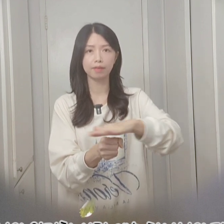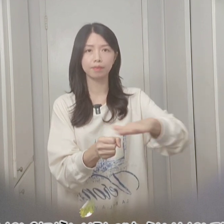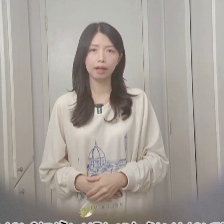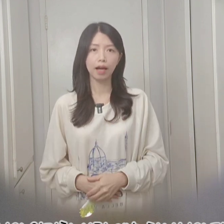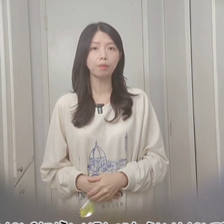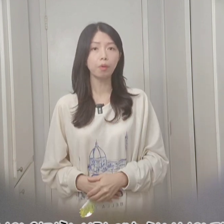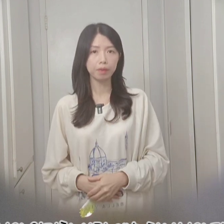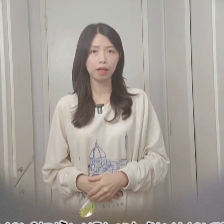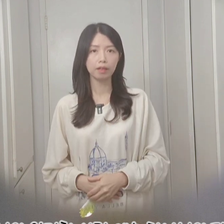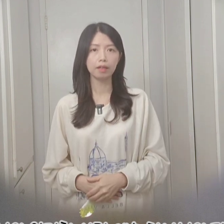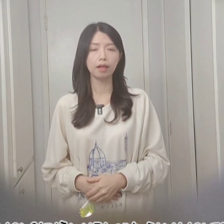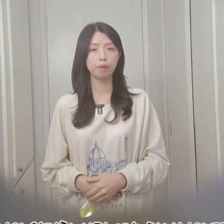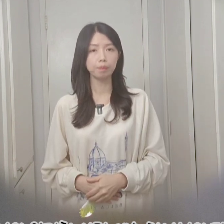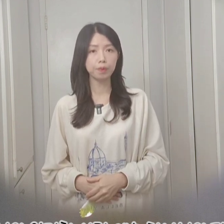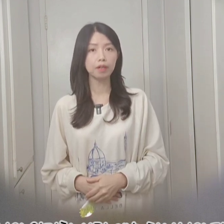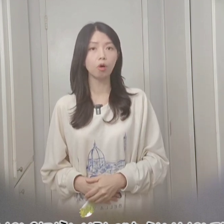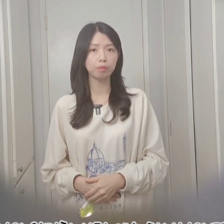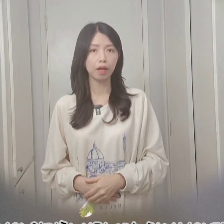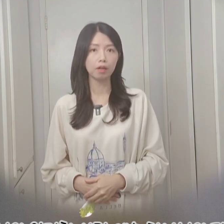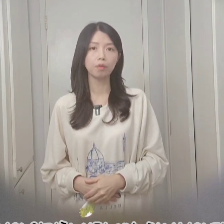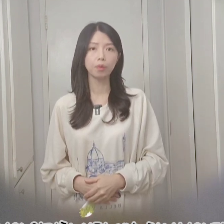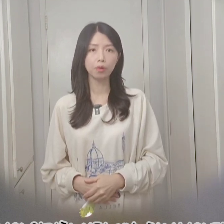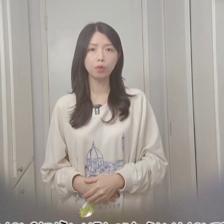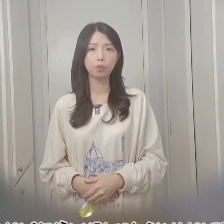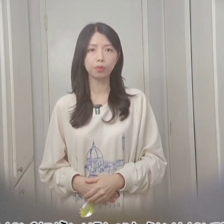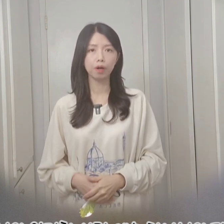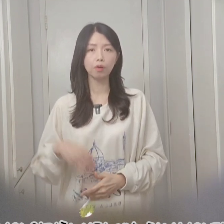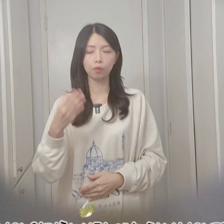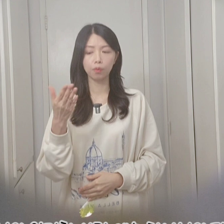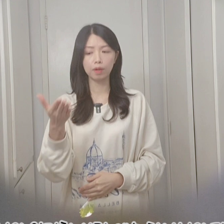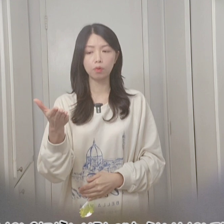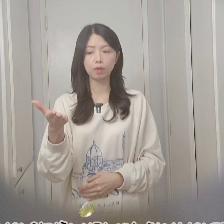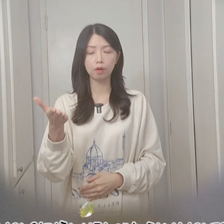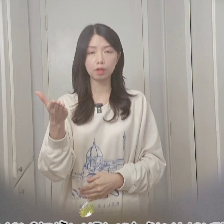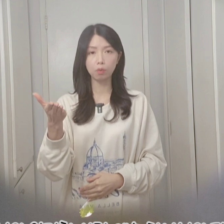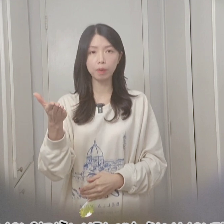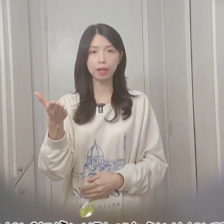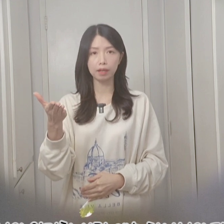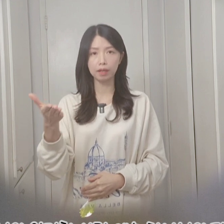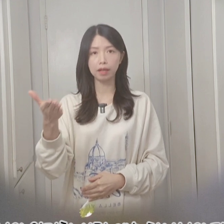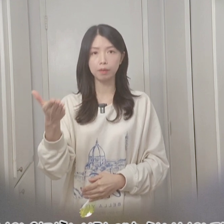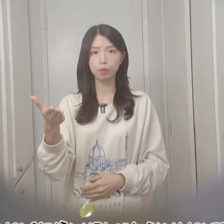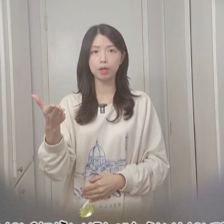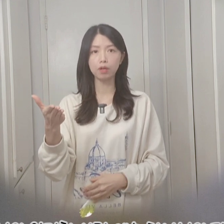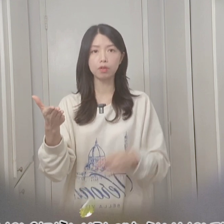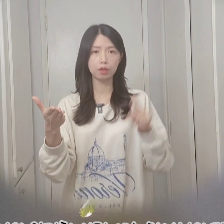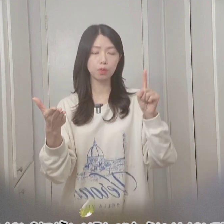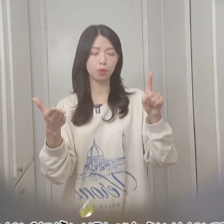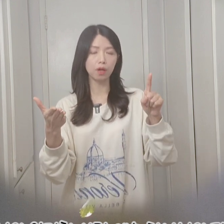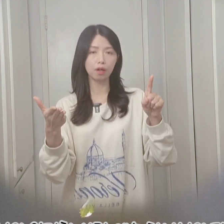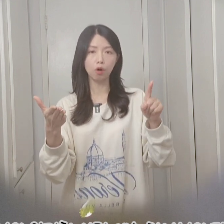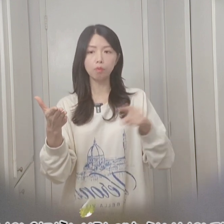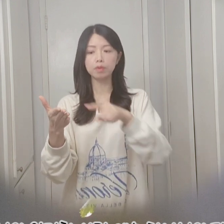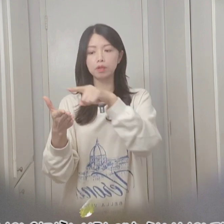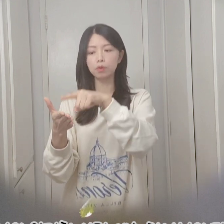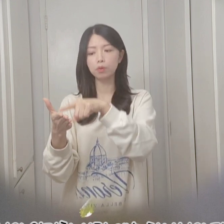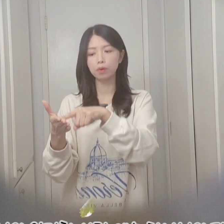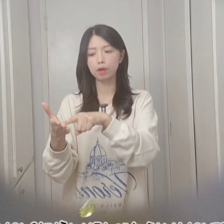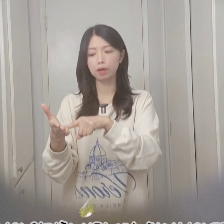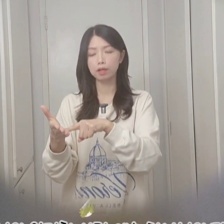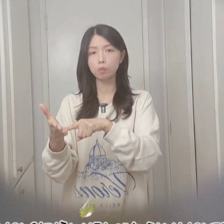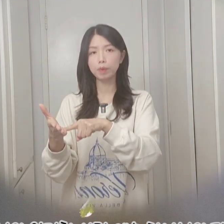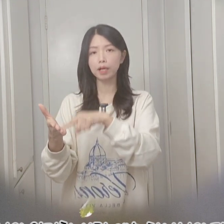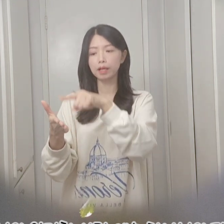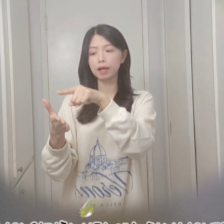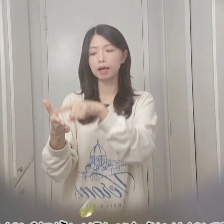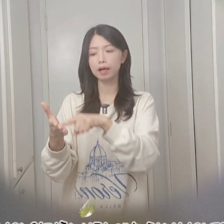됩니다. 값없다는 갚을 게 없다 이렇게 표현해 줬고요. 왼손은 이렇게 손바닥이 나를 보이게 해주시고 검지로